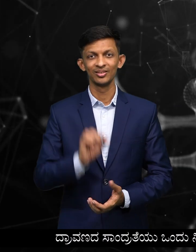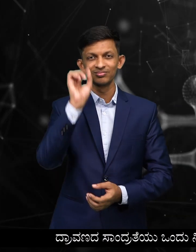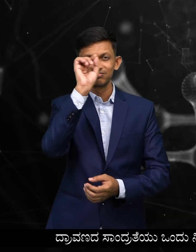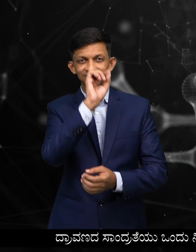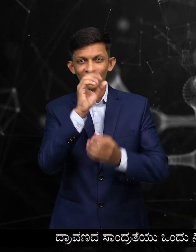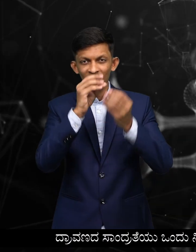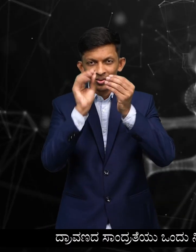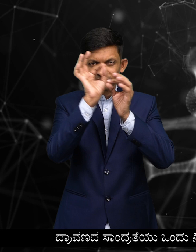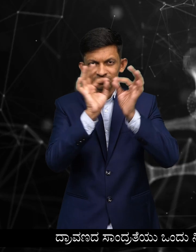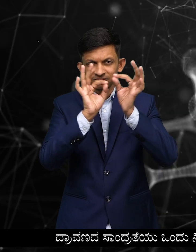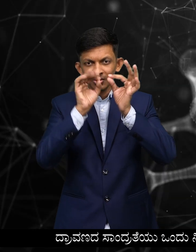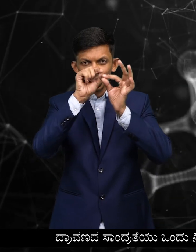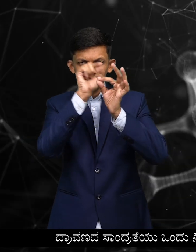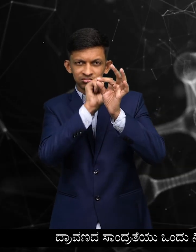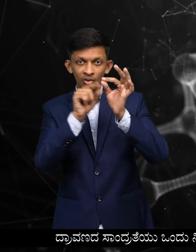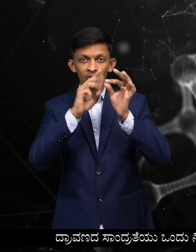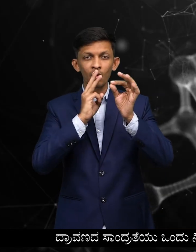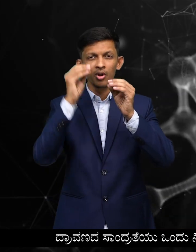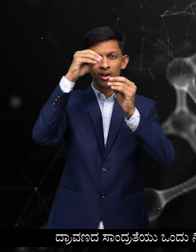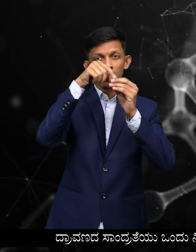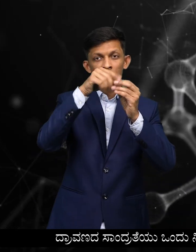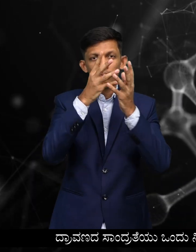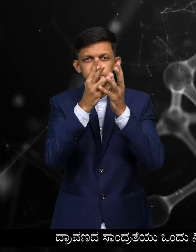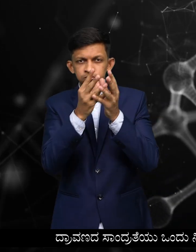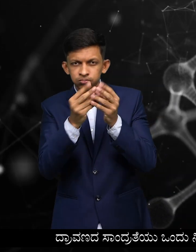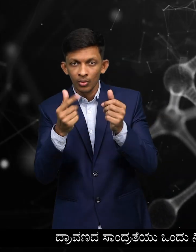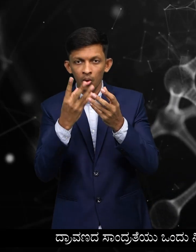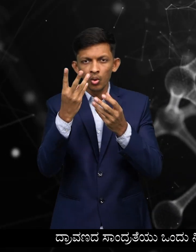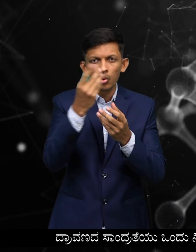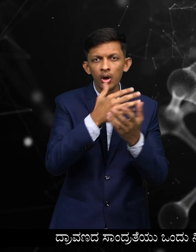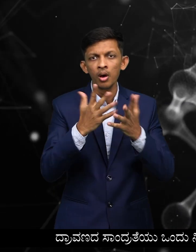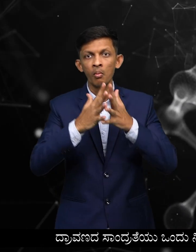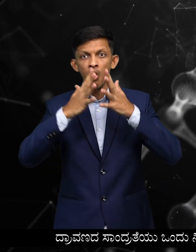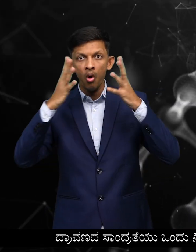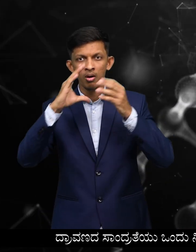ದ್ರಾವಣದ ಸಾಂದ್ರತೆಯು ಒಂದು ನಿರ್ದಿಷ್ಟ ಪ್ರಮಾಣದ ದ್ರವ್ಯ ರಾಶಿ ಅಥವಾ ಪರಿಮಾಣ.